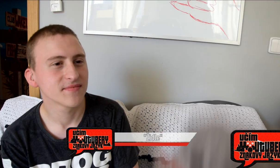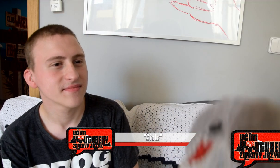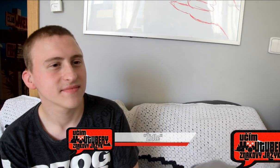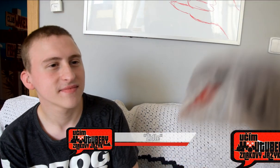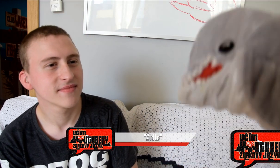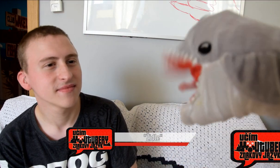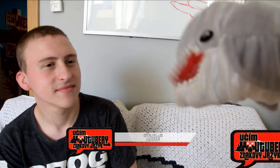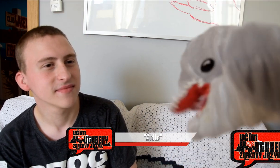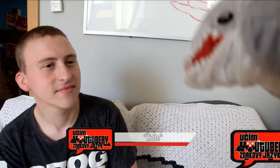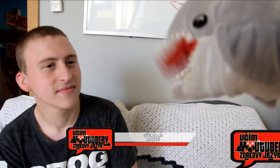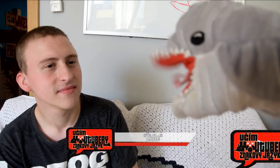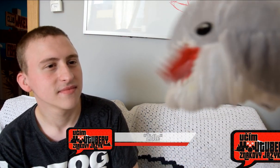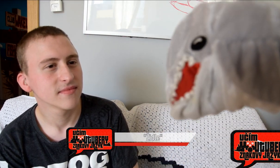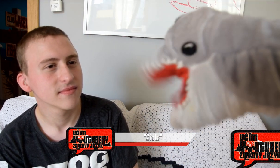Židle. Jak se řekne elektrický křeslo?